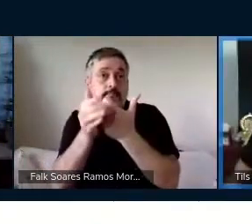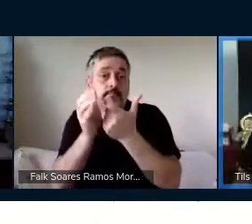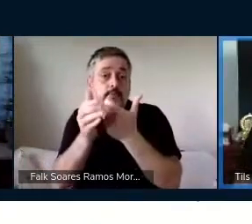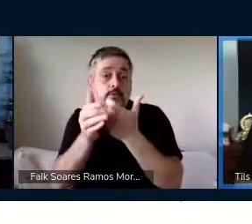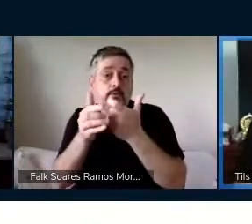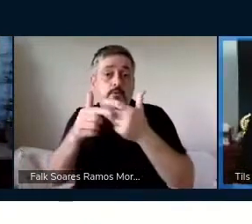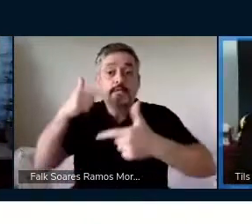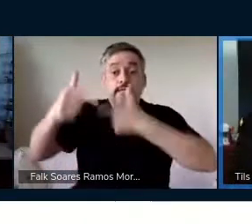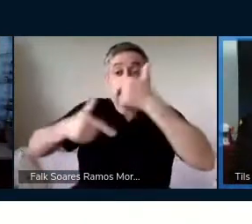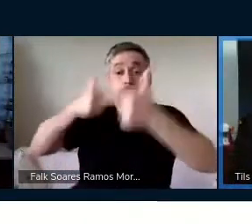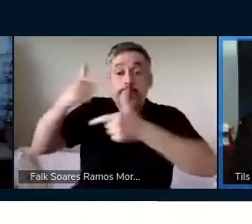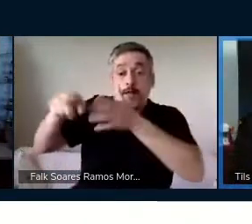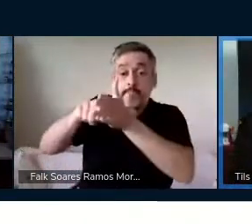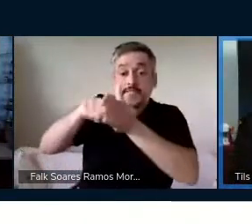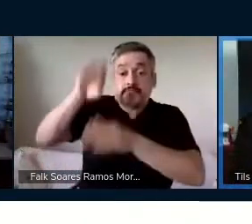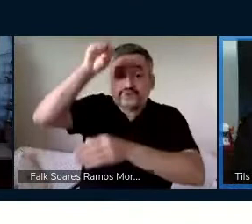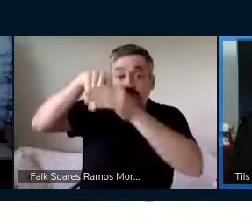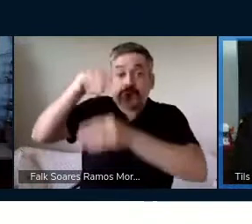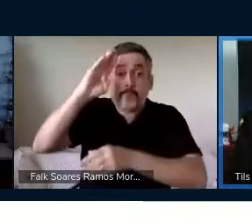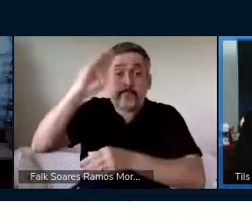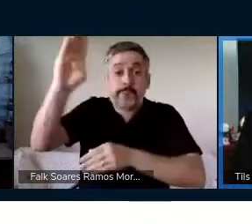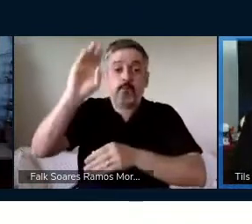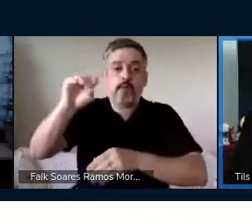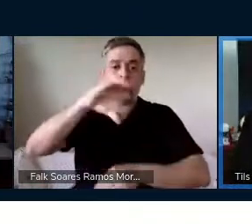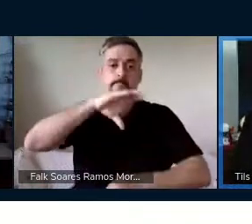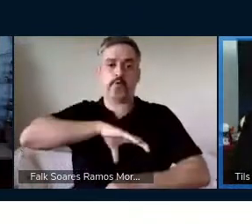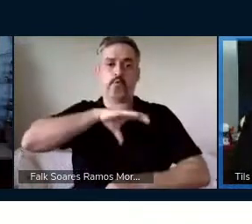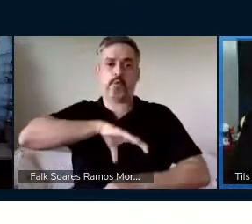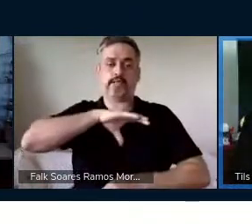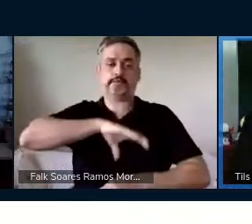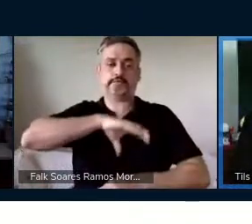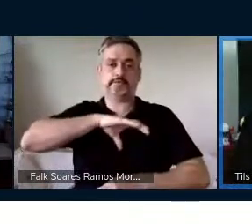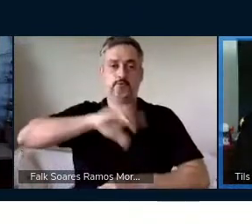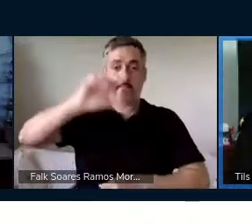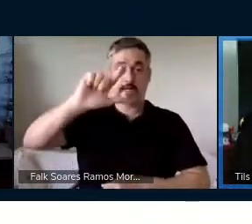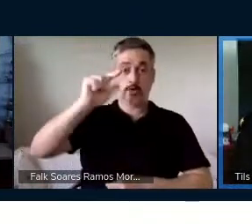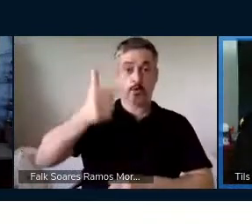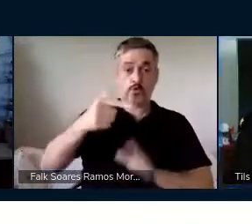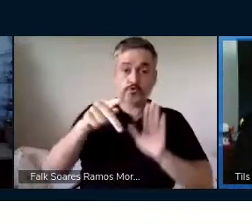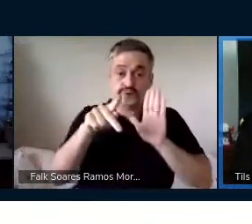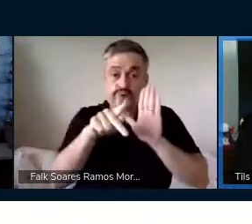de alguns termos empregados no ensino de português